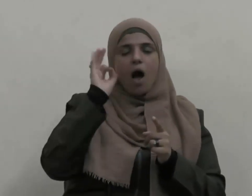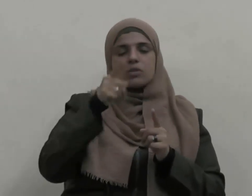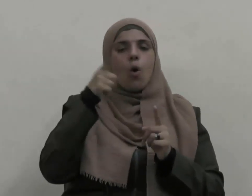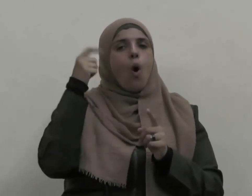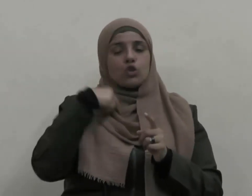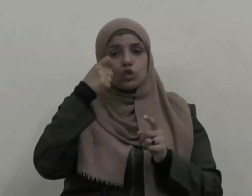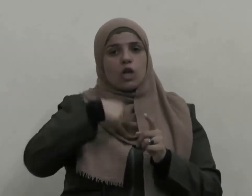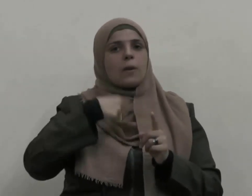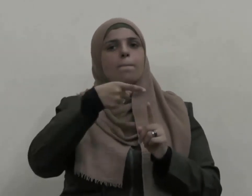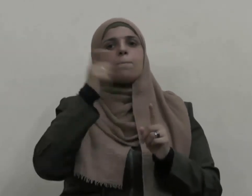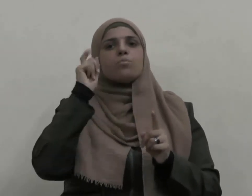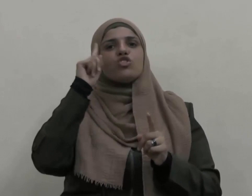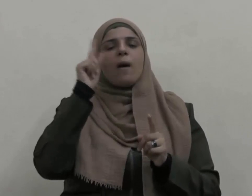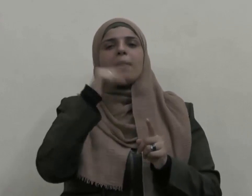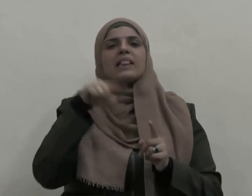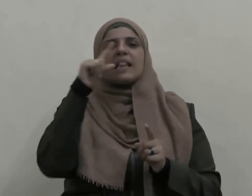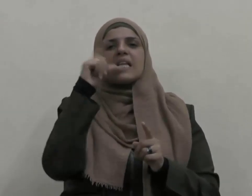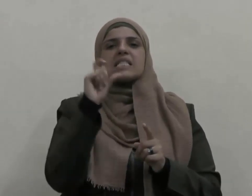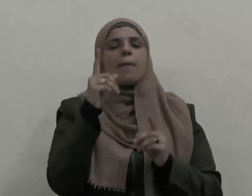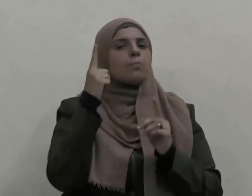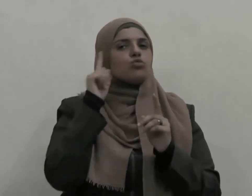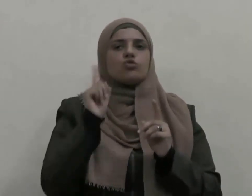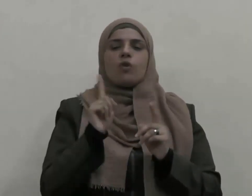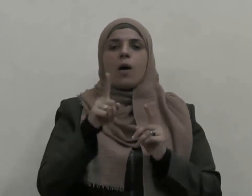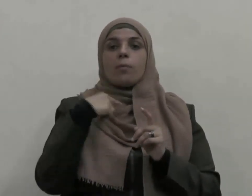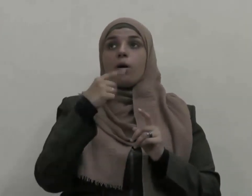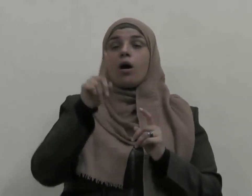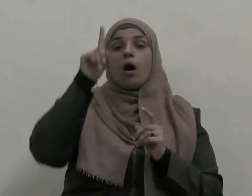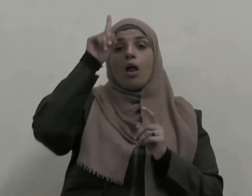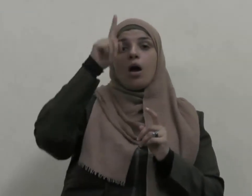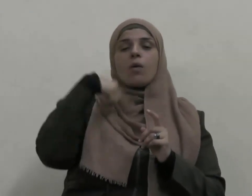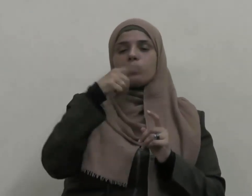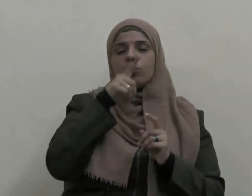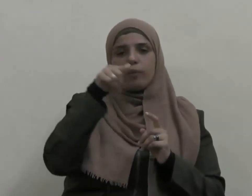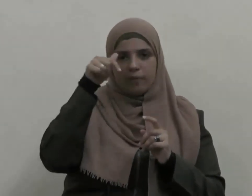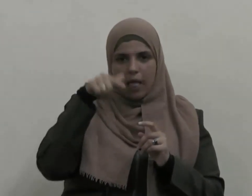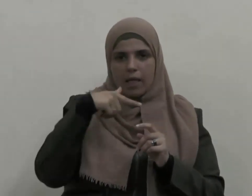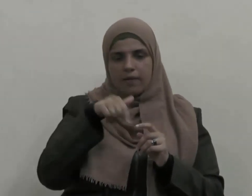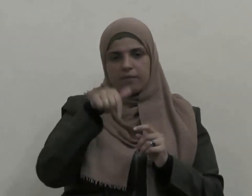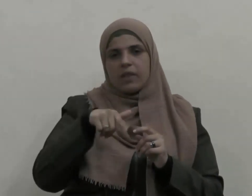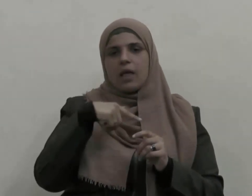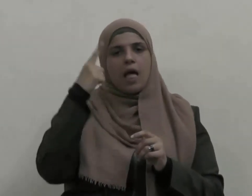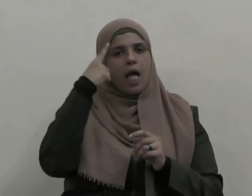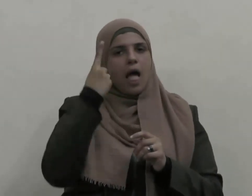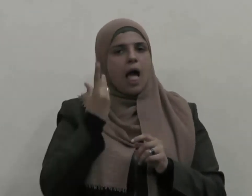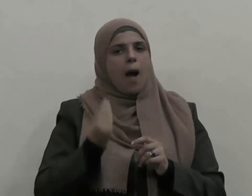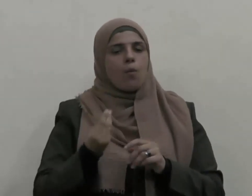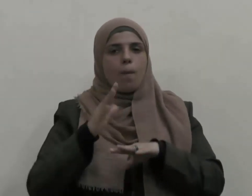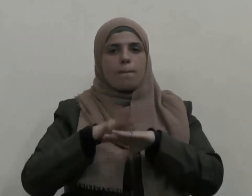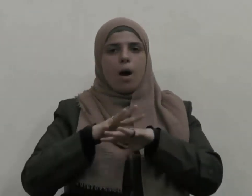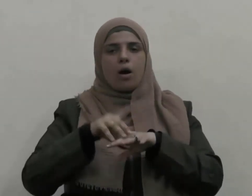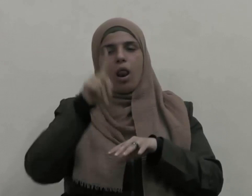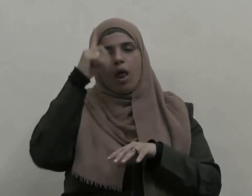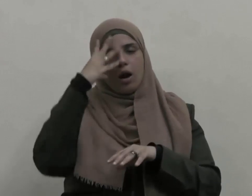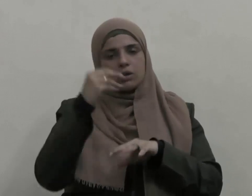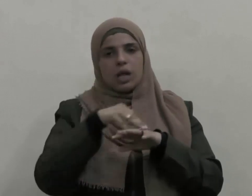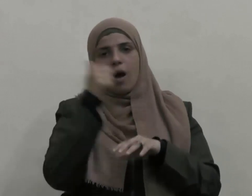ولله در سيدنا أبي بكر رضي الله عنه يوم أن نام على فراش الموت